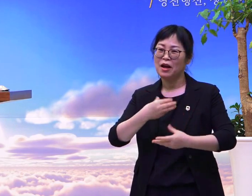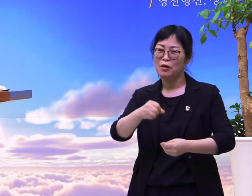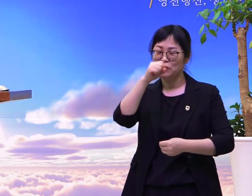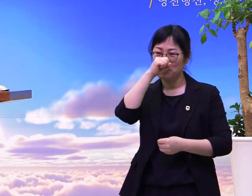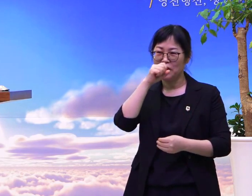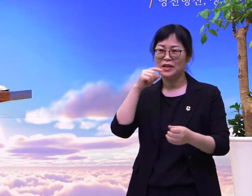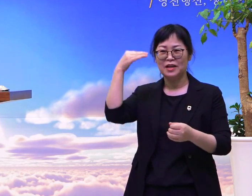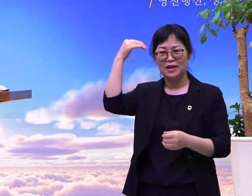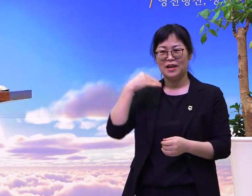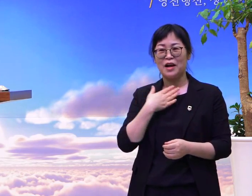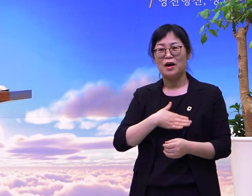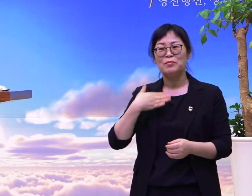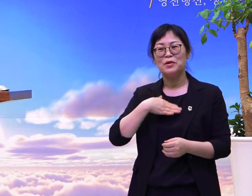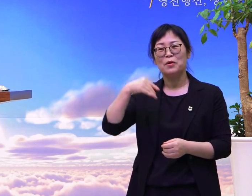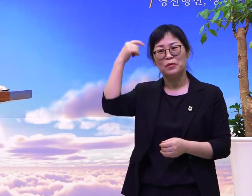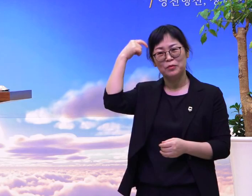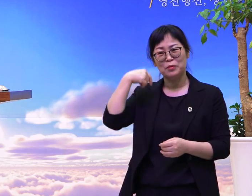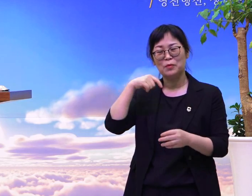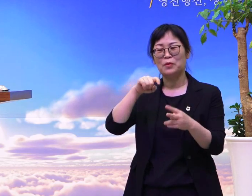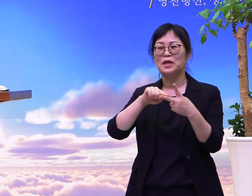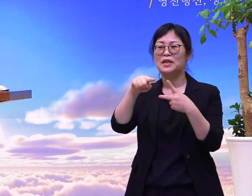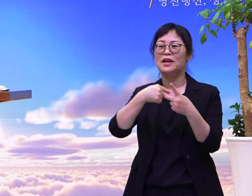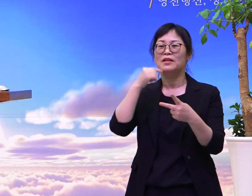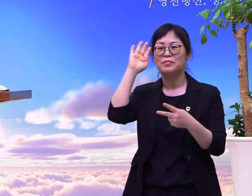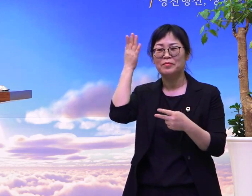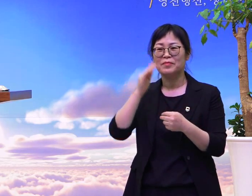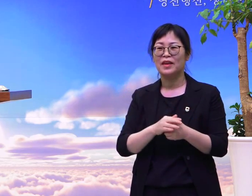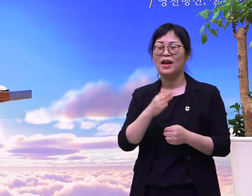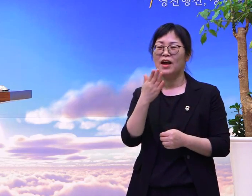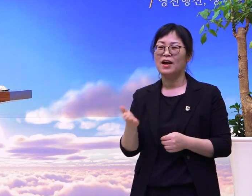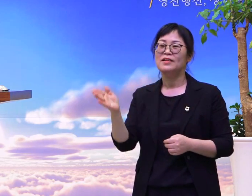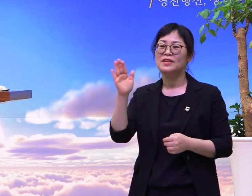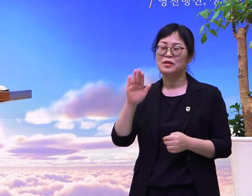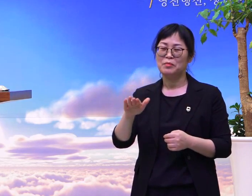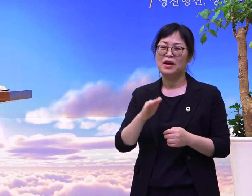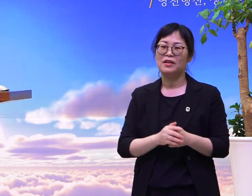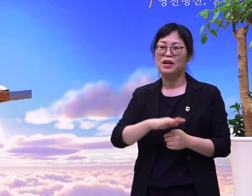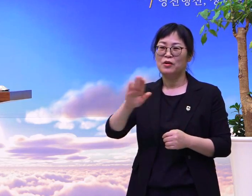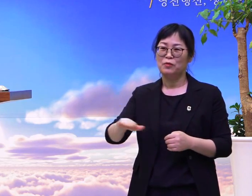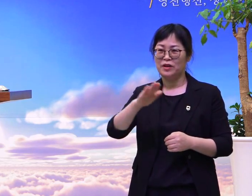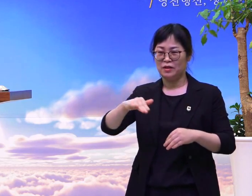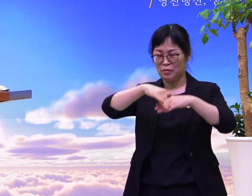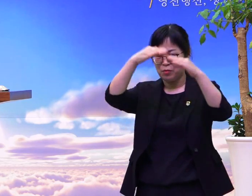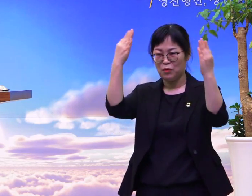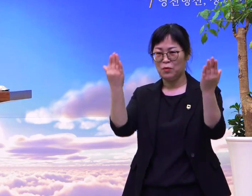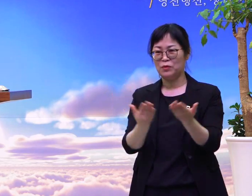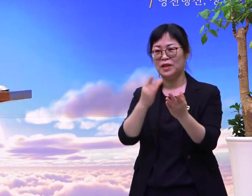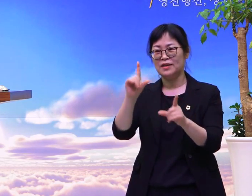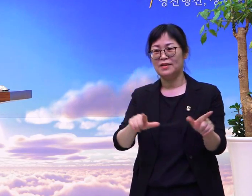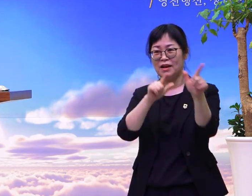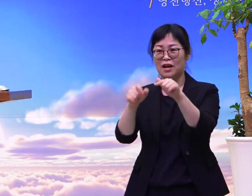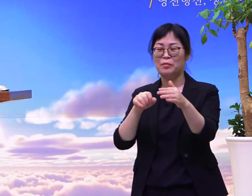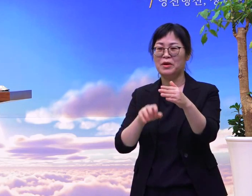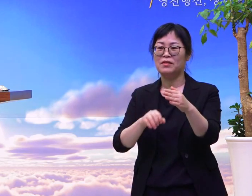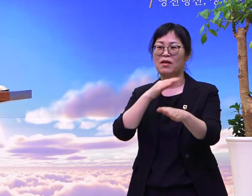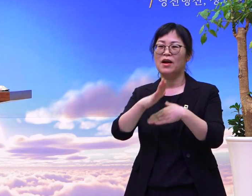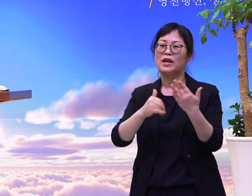그 감정도 이해는 됩니다. 그러나 우리가 우리의 모든 삶에서 하나님을